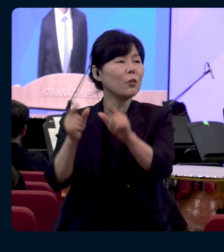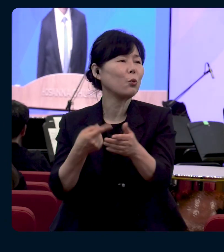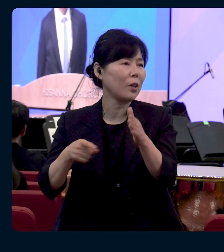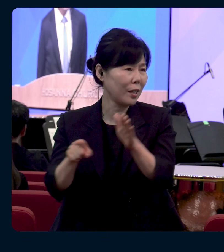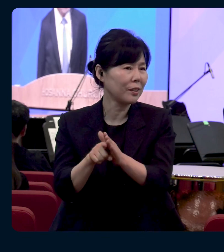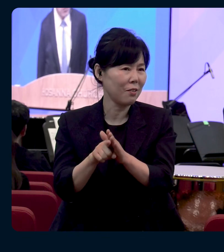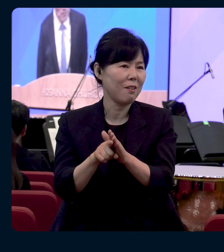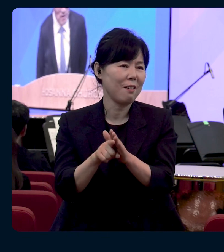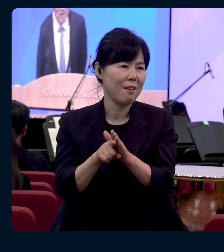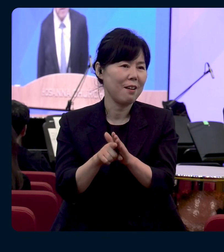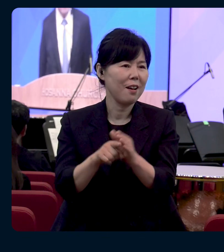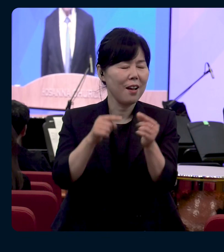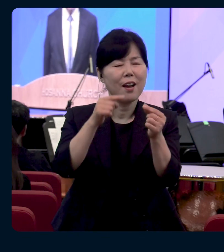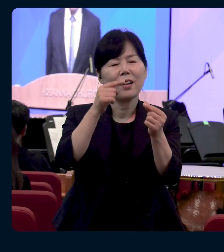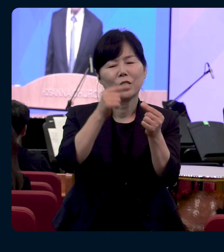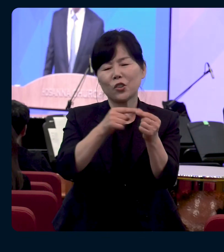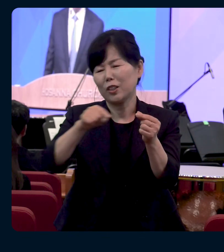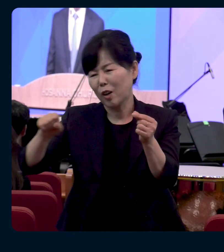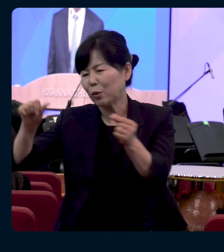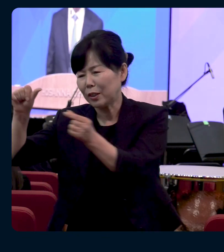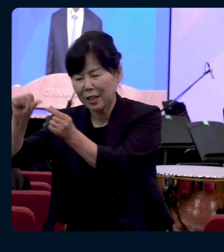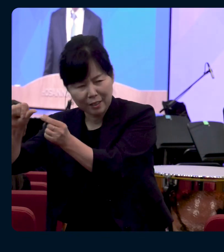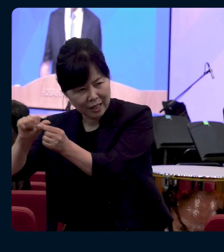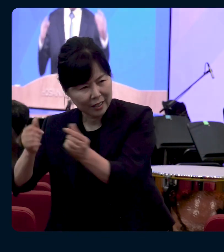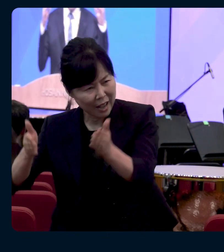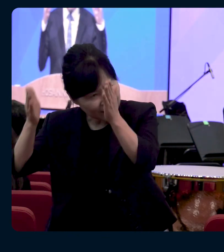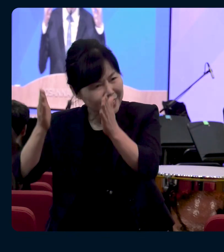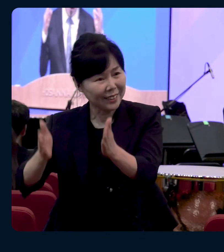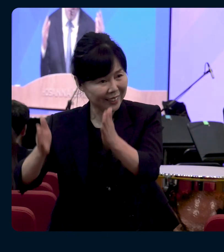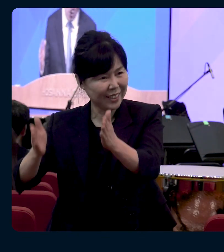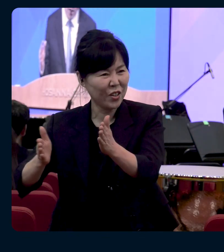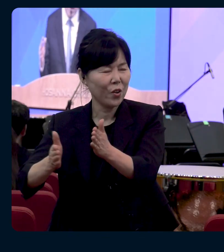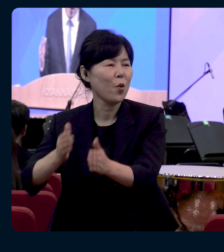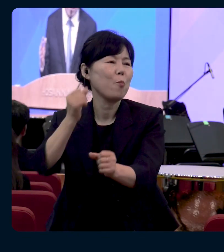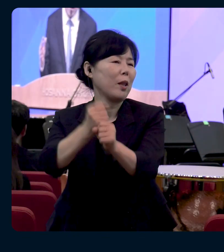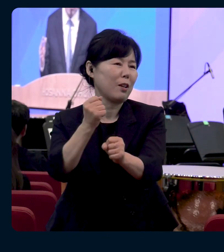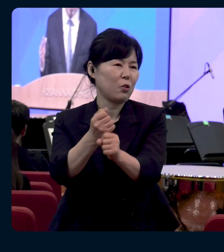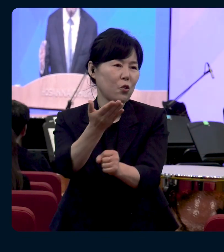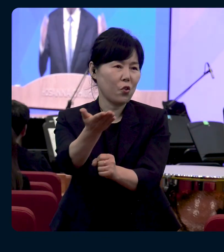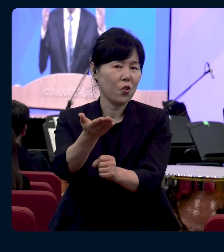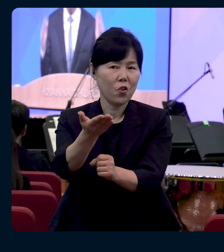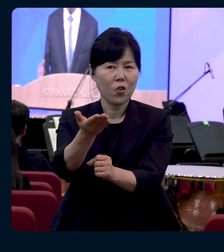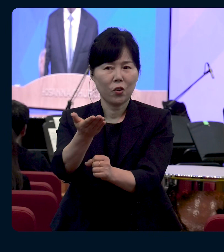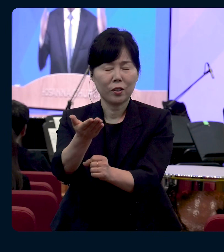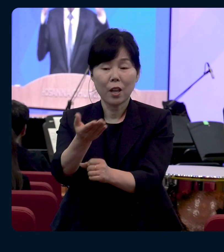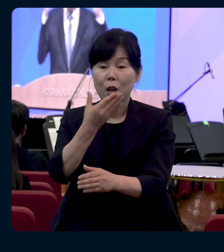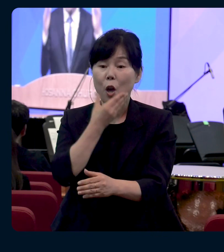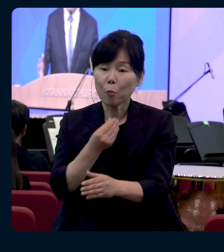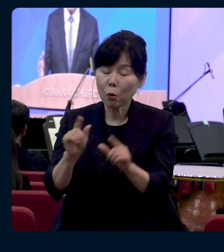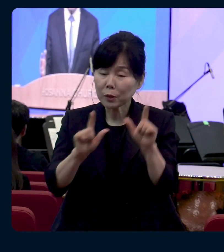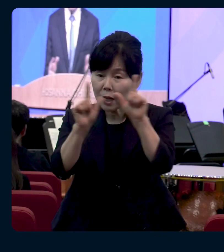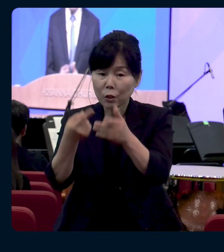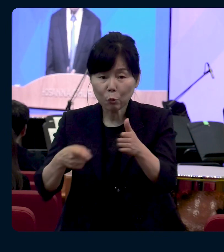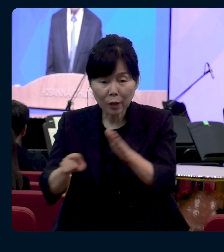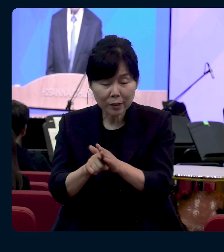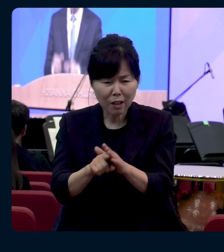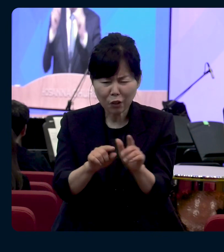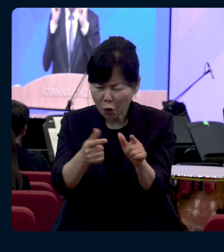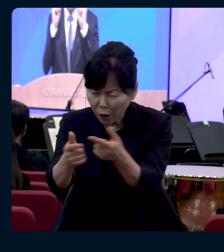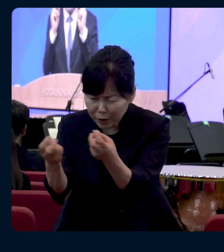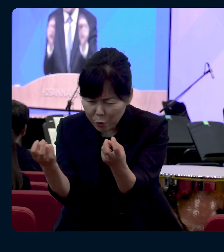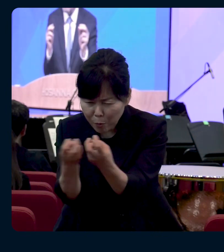거예요. 자, 그런데 그렇게 하나님이 우리가 정말 행복하게 살게 하기 위해서 행하신 여러 가지 조치